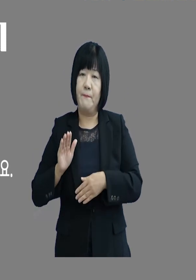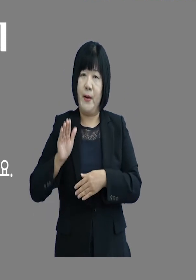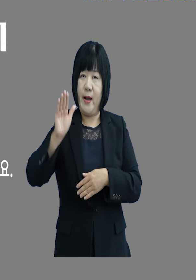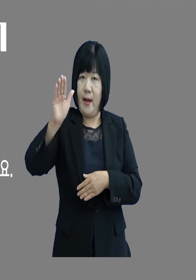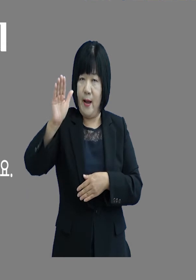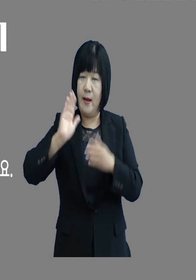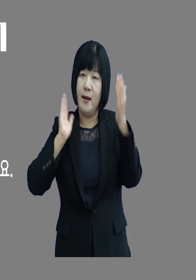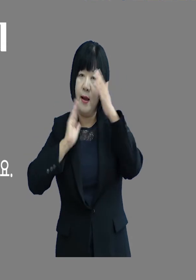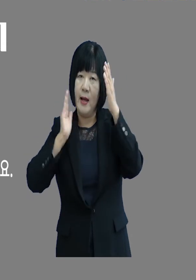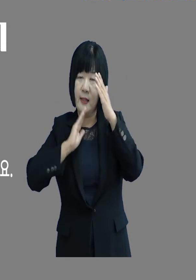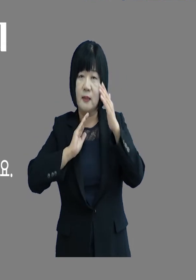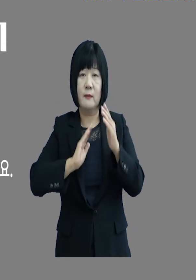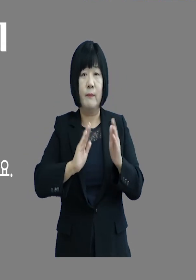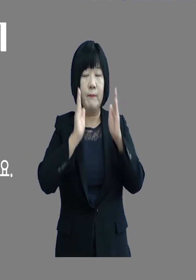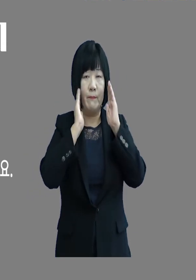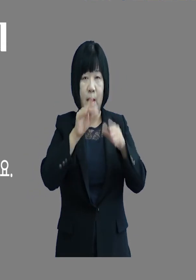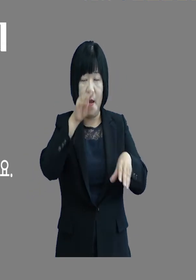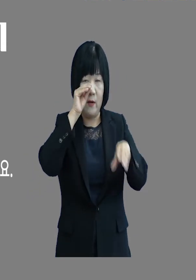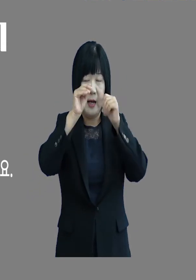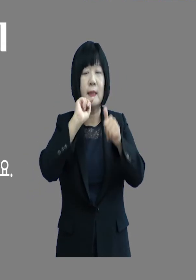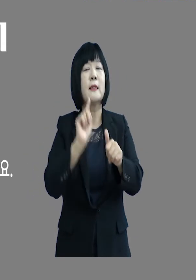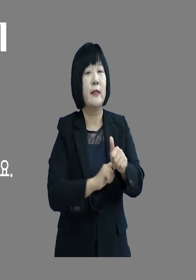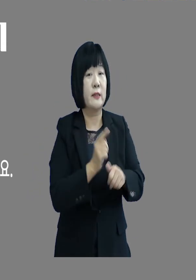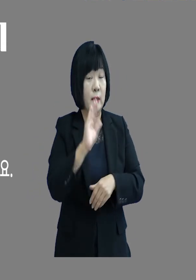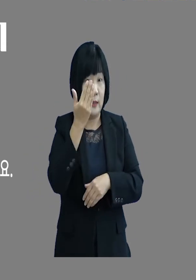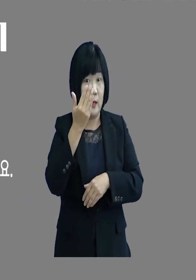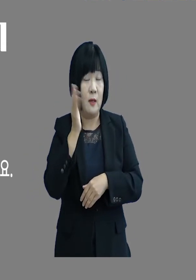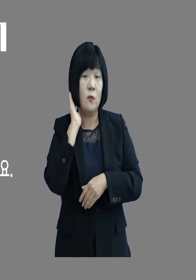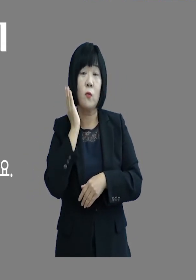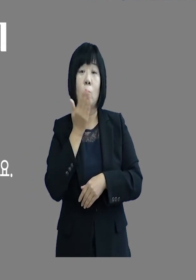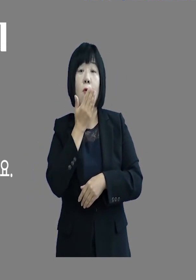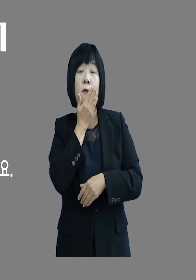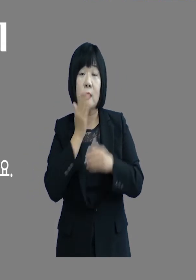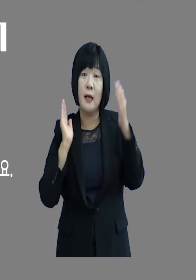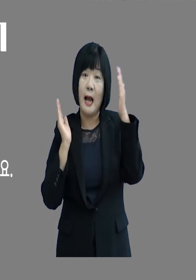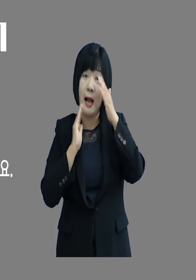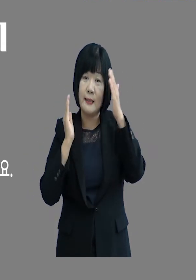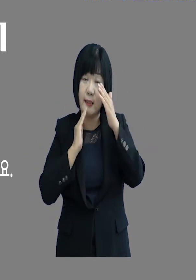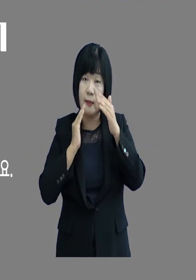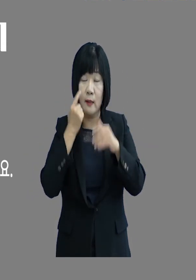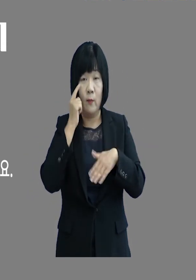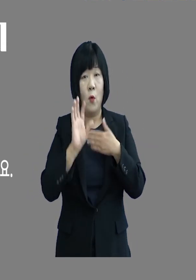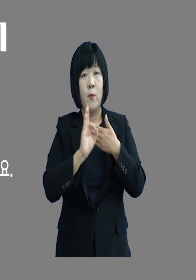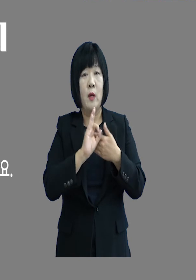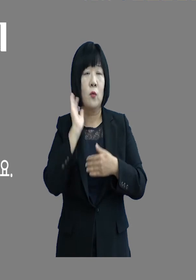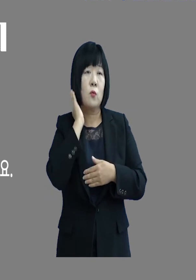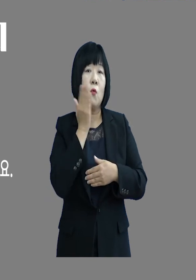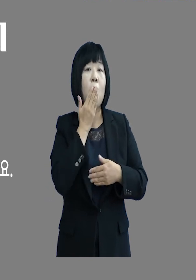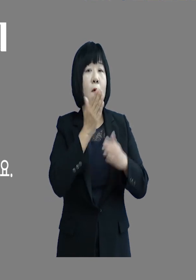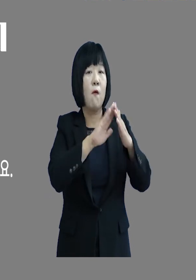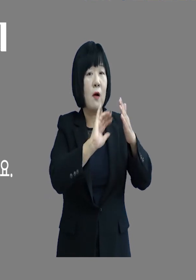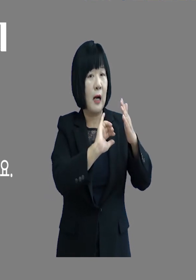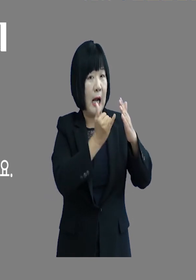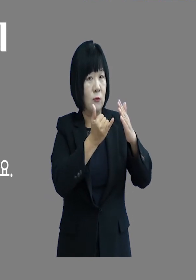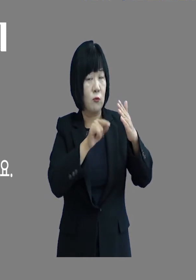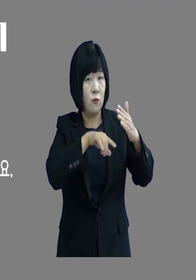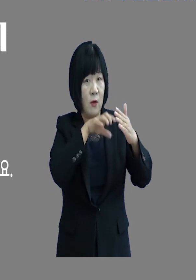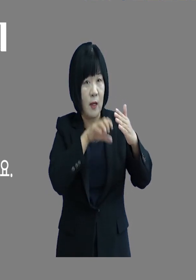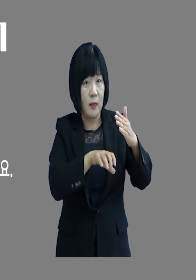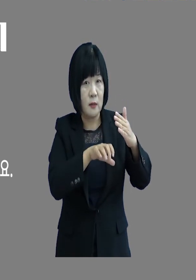자연스럽게 좀 더 잘할 수밖에 없는 것 같아요. 농인 아이라도 이제 그 농인 가족 사회에서